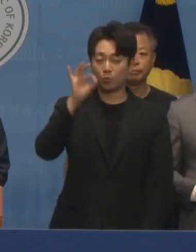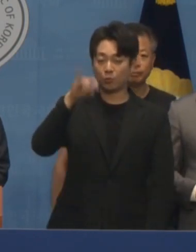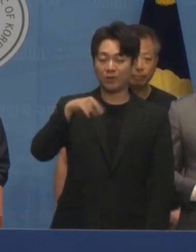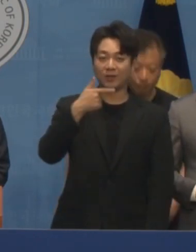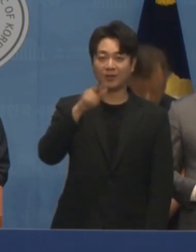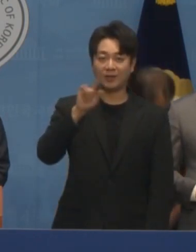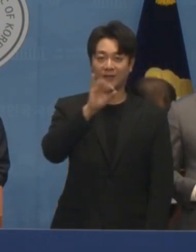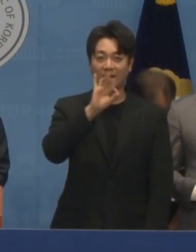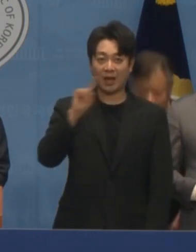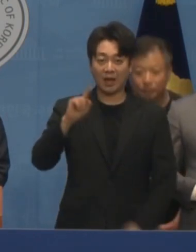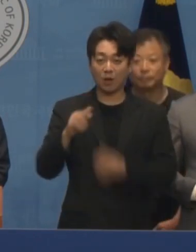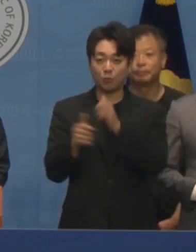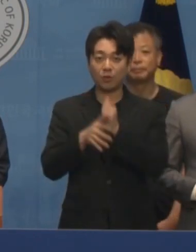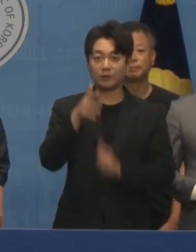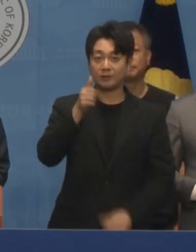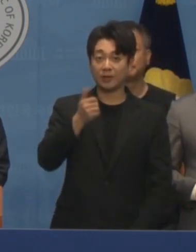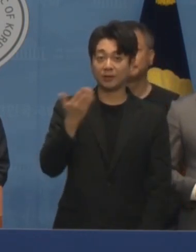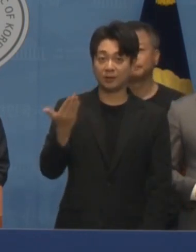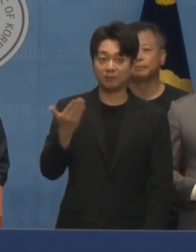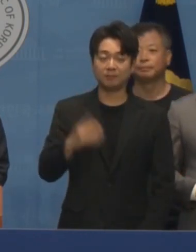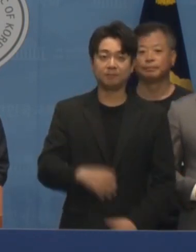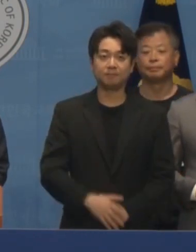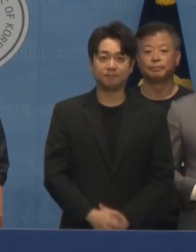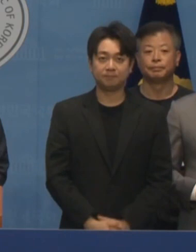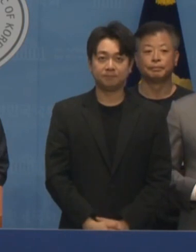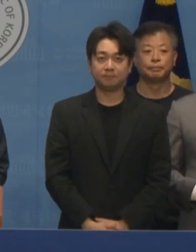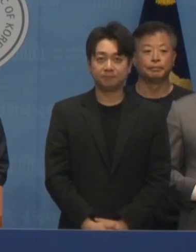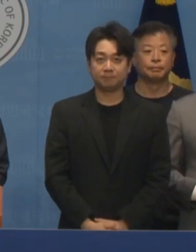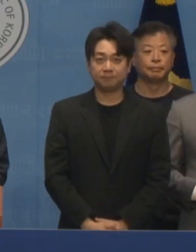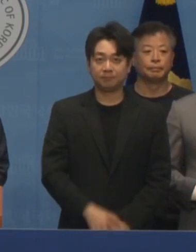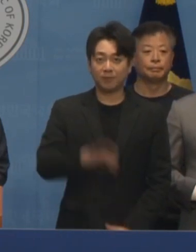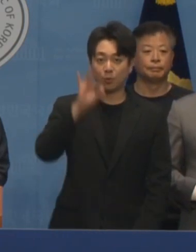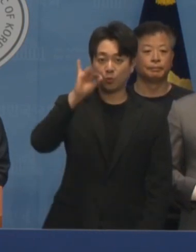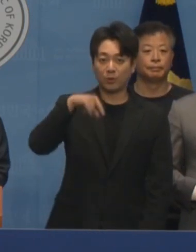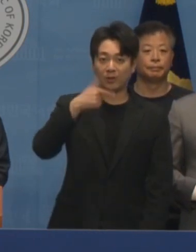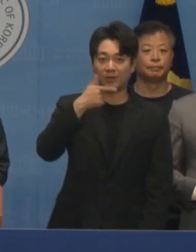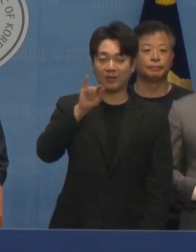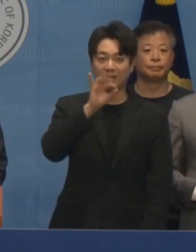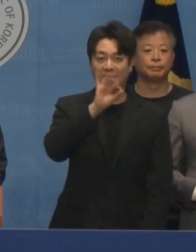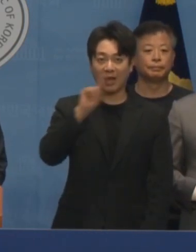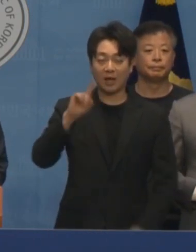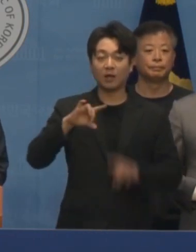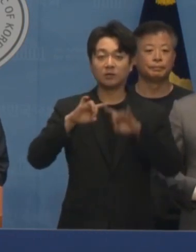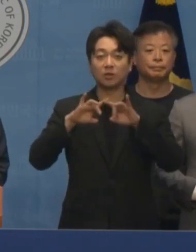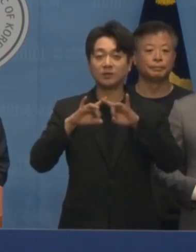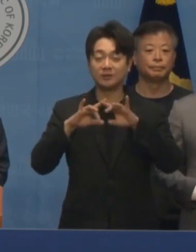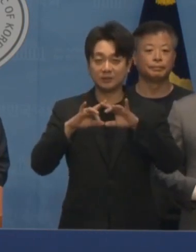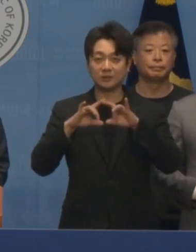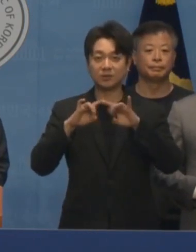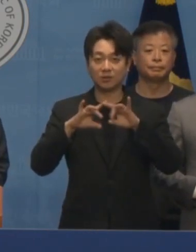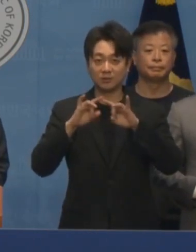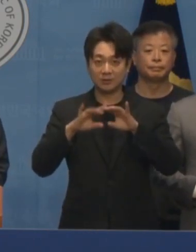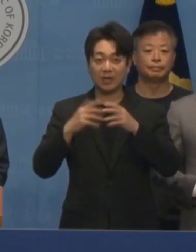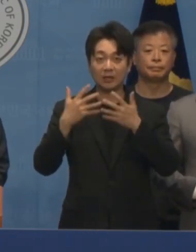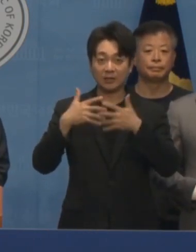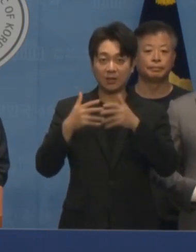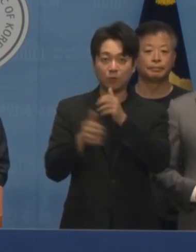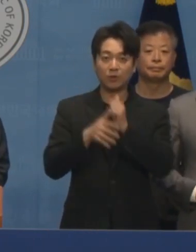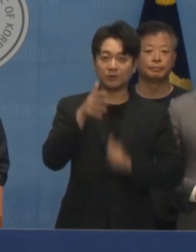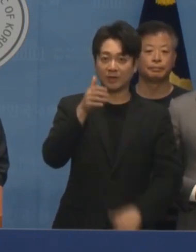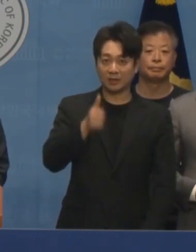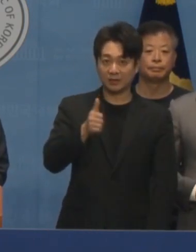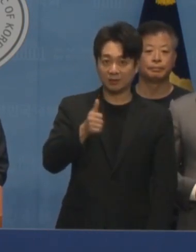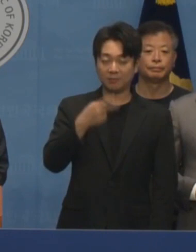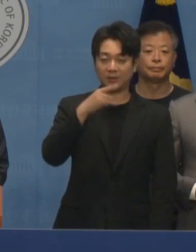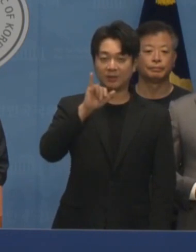위원장님, 금속노조 박종화 위니아 전자 지회장님, 금속노조 전근수 위니아